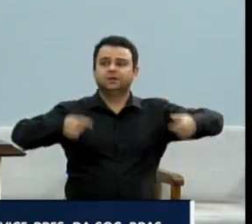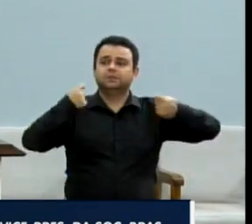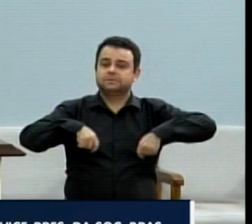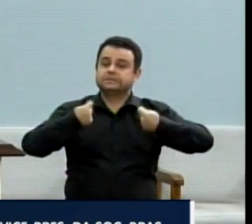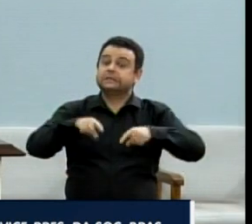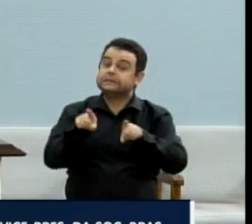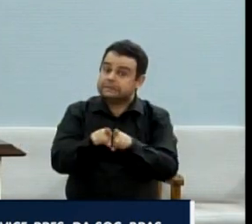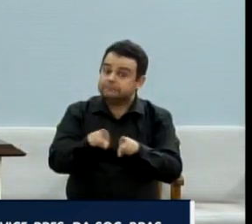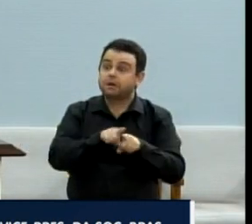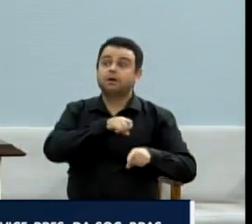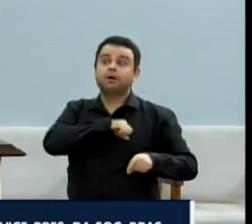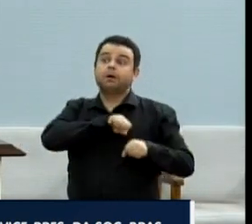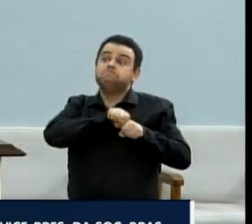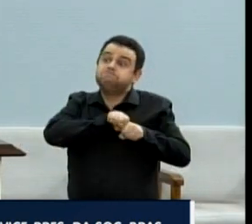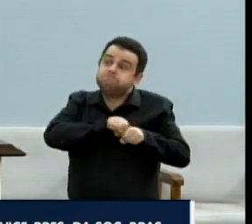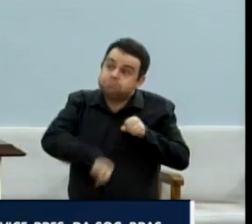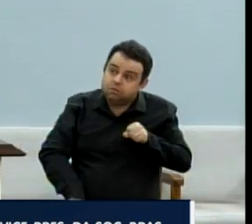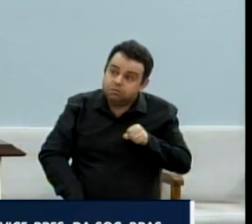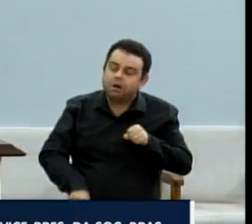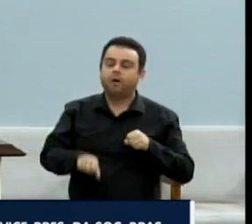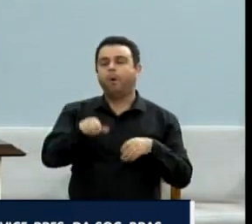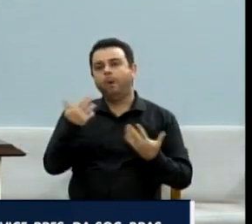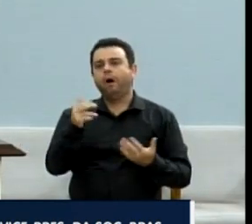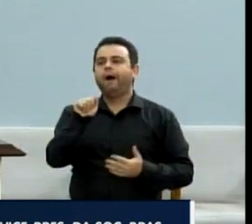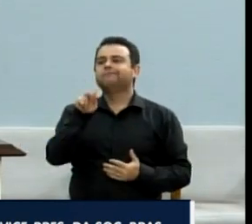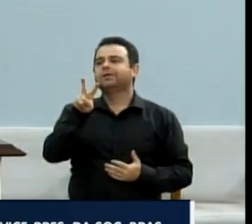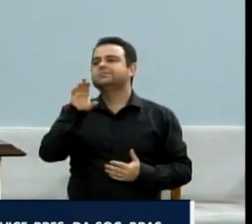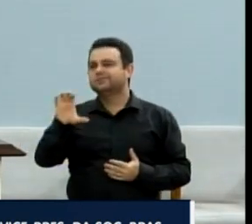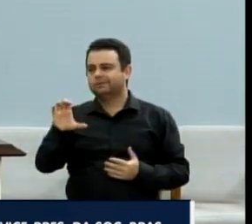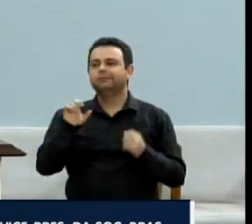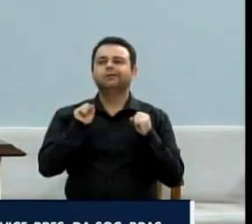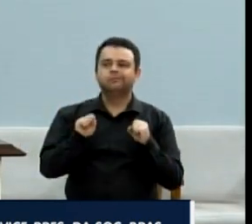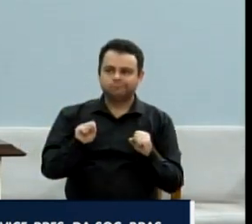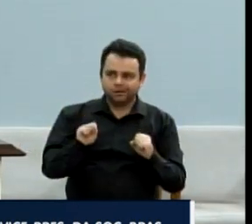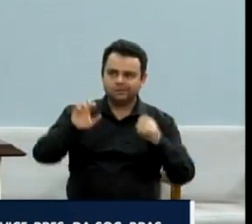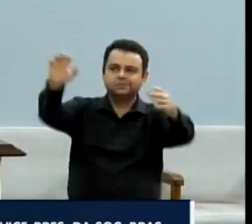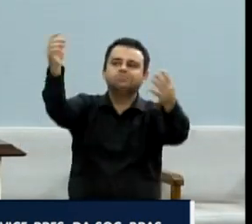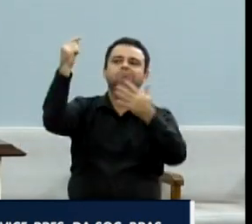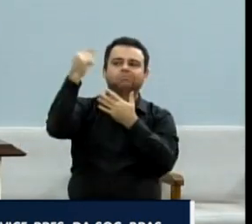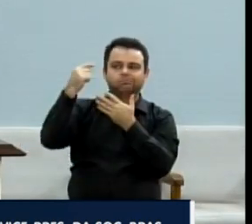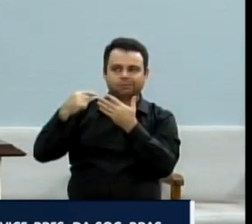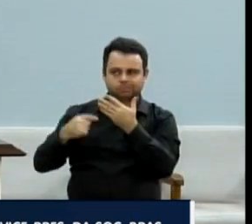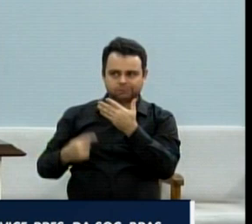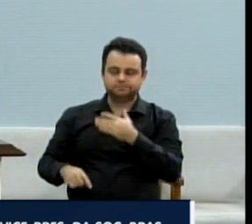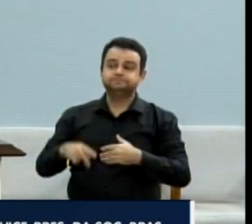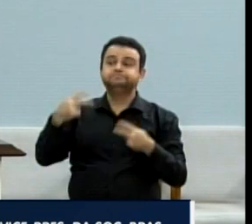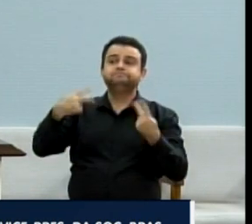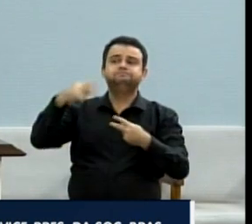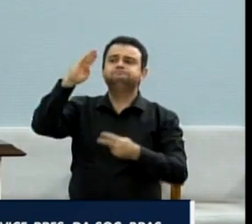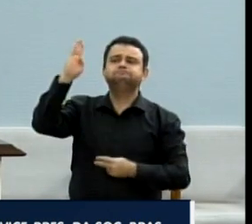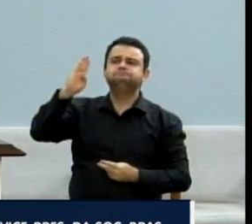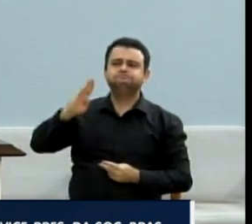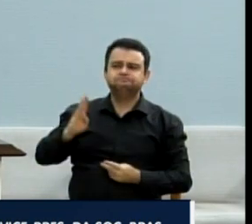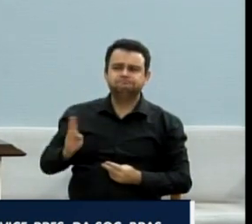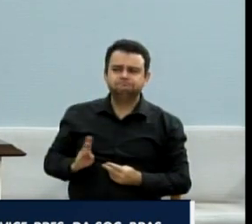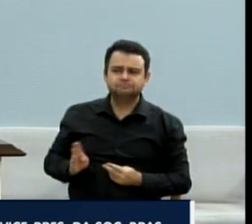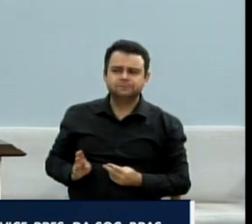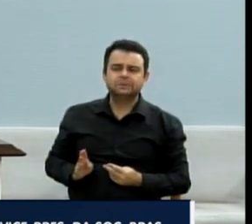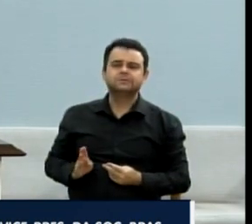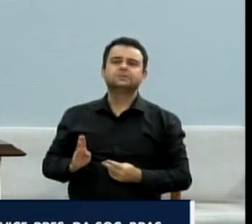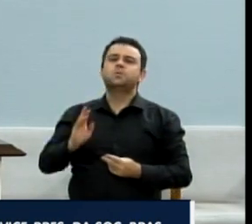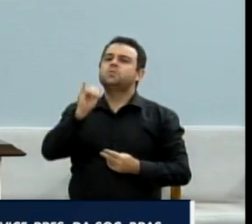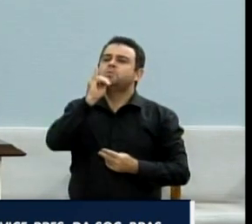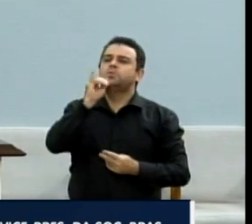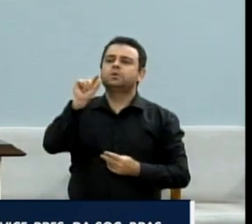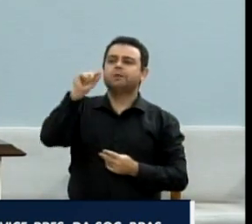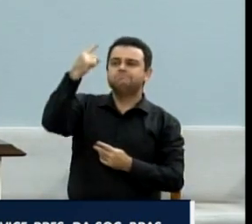infarto e o acidente vascular cerebral. Em números absolutos, o Brasil ocupa a 6ª posição